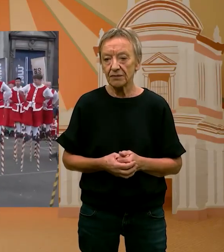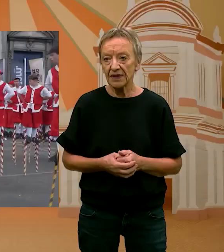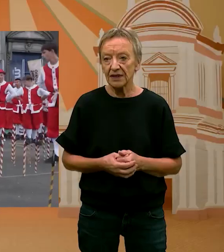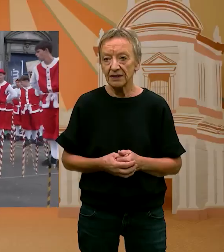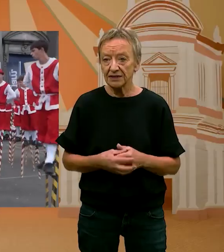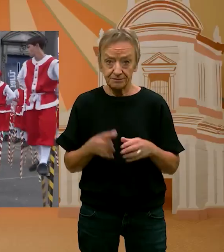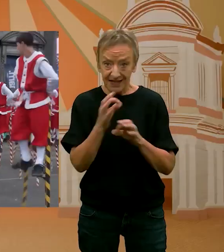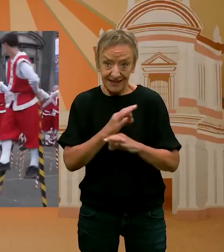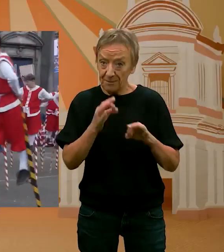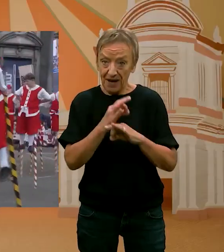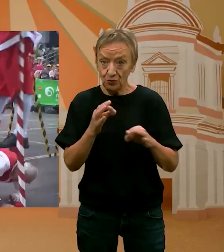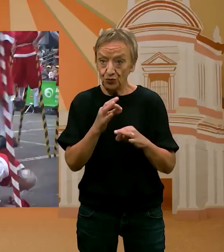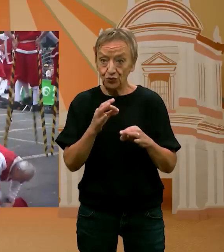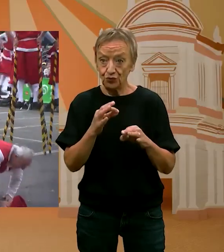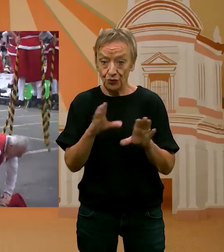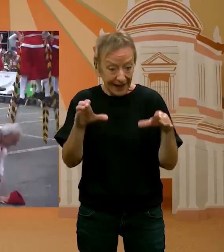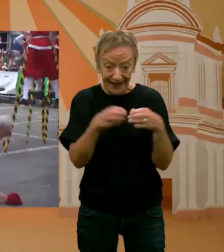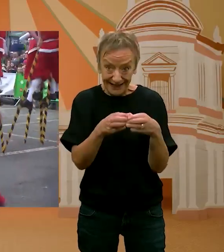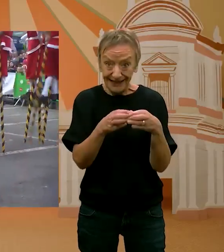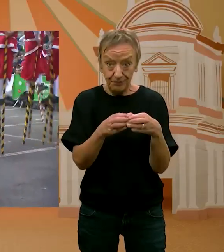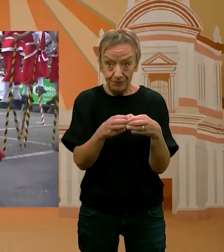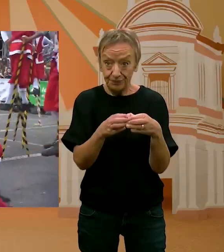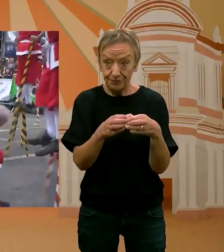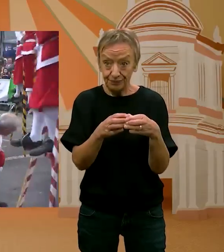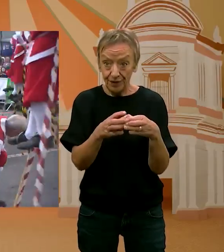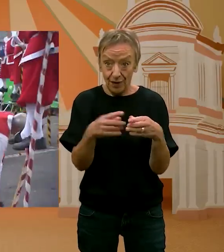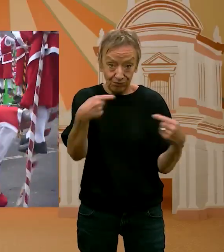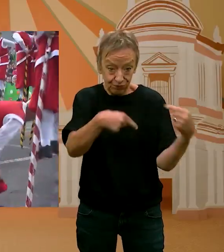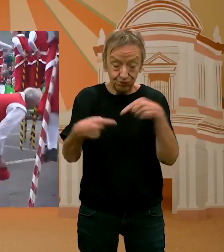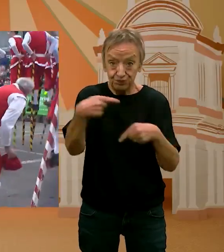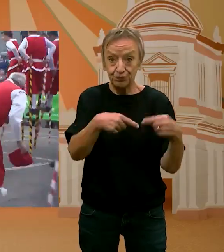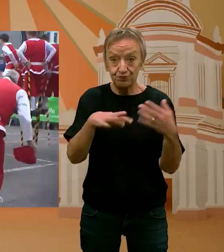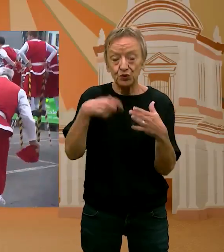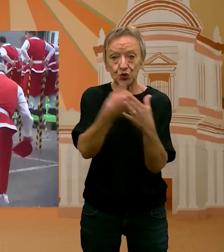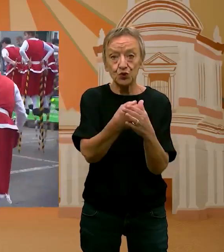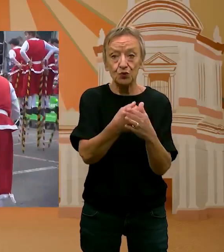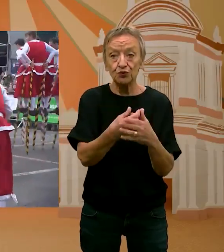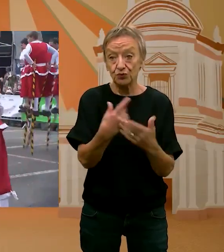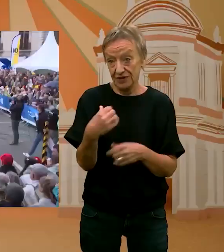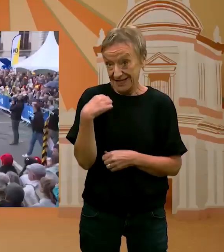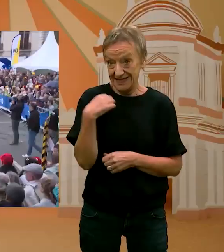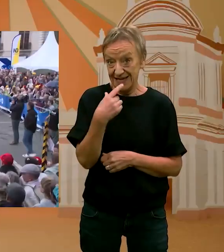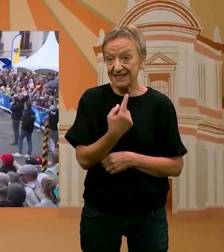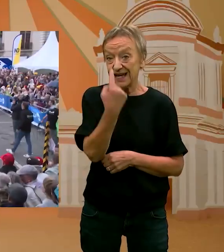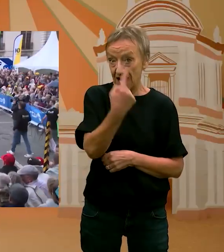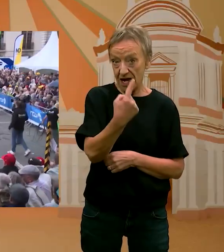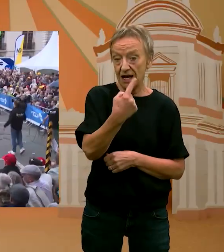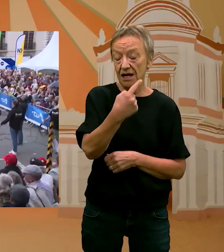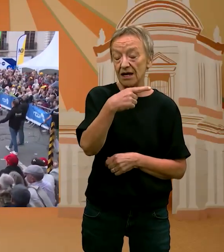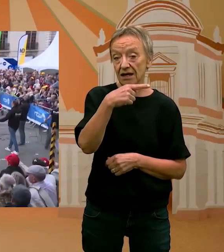à Brest, ce qui est assez rare et c'est à souligner. Les deux brigades ont eu à participer. Nous avons ici la chute de